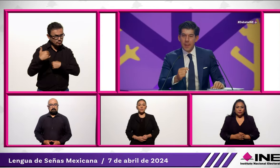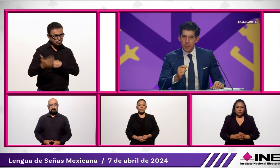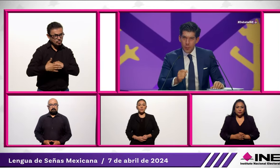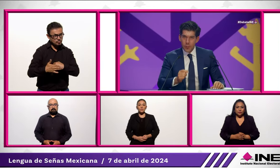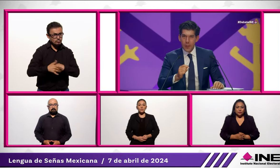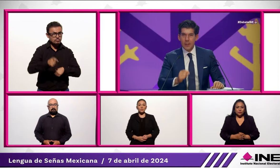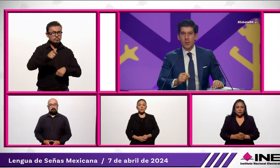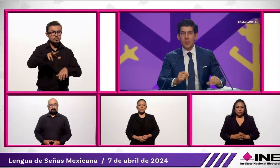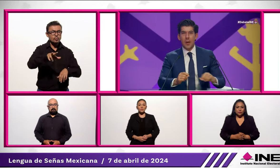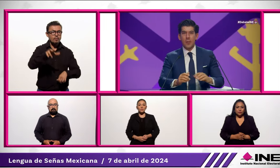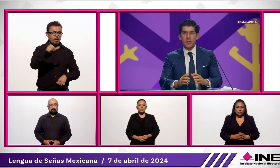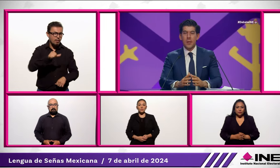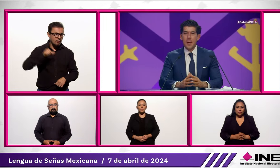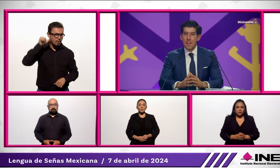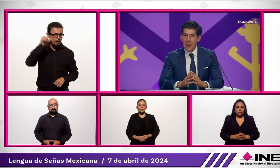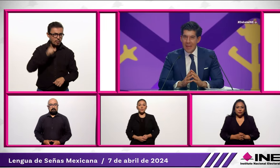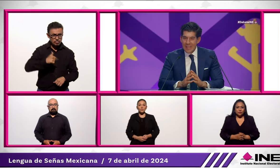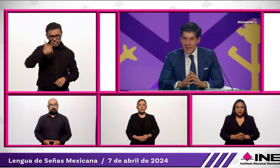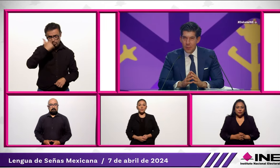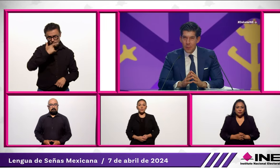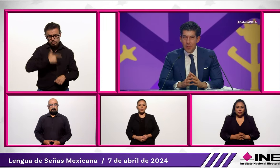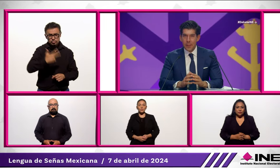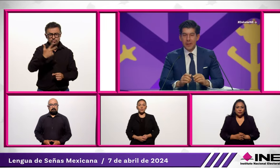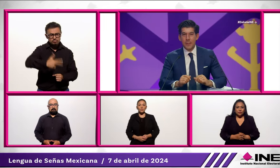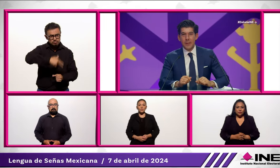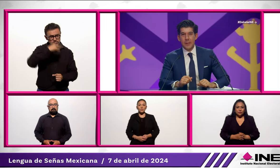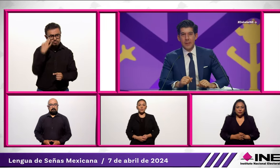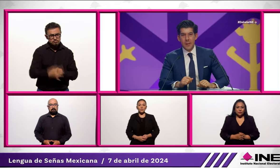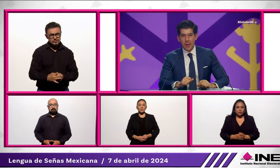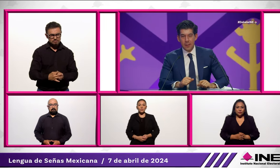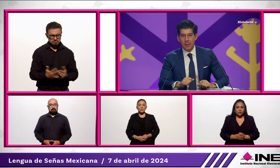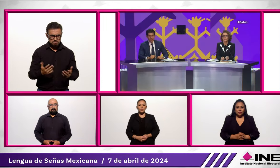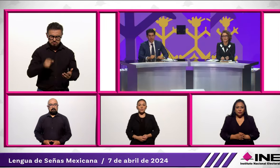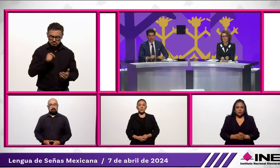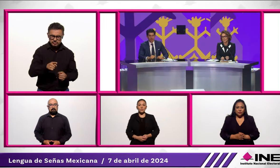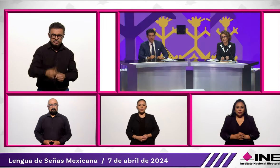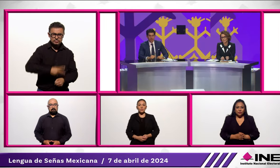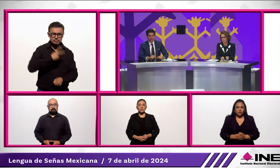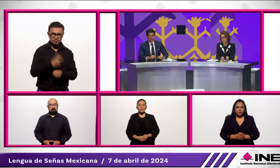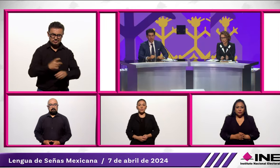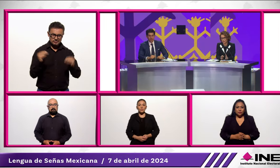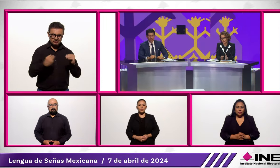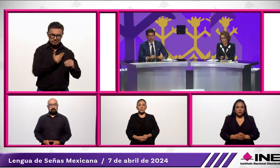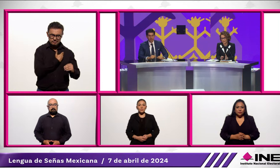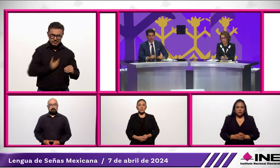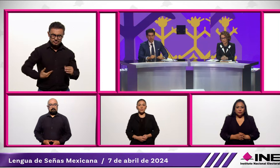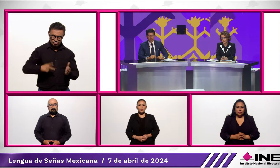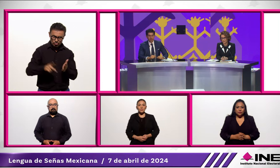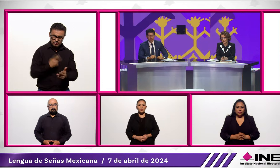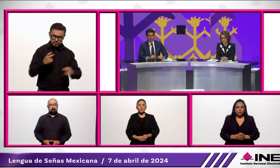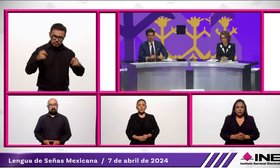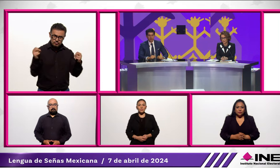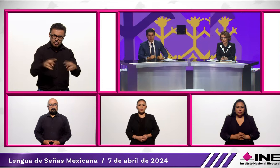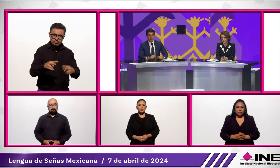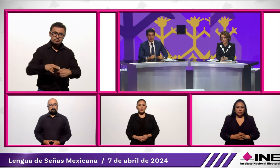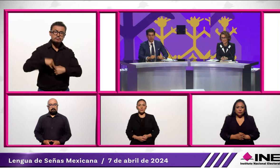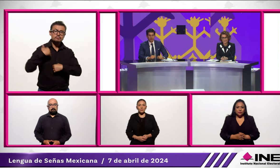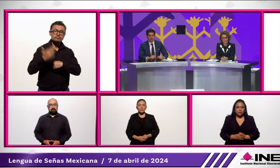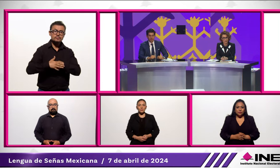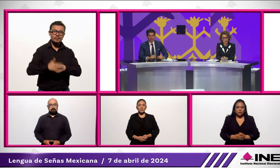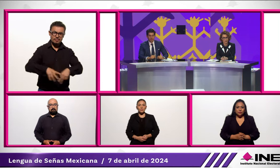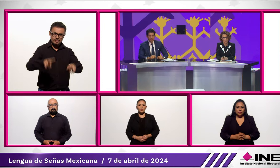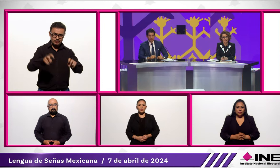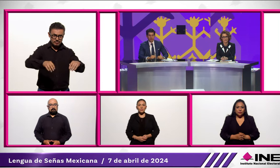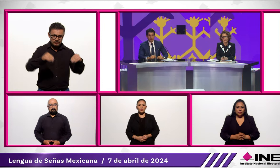abril en punto de las 8 de la noche para el segundo debate presidencial. Para ese próximo debate, las preguntas de la ciudadanía